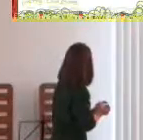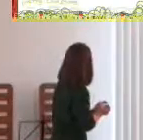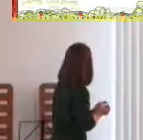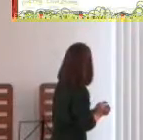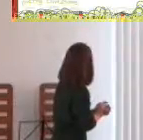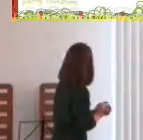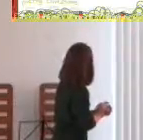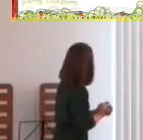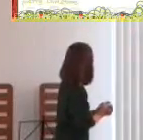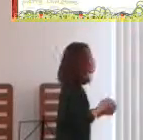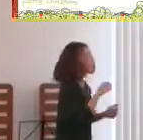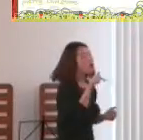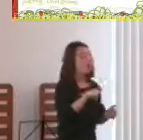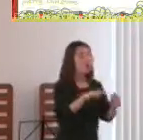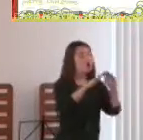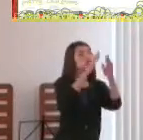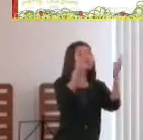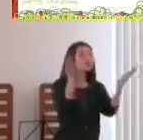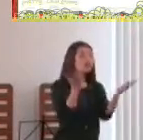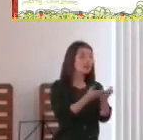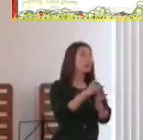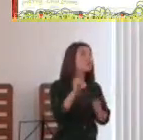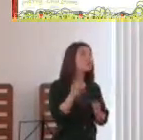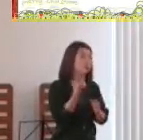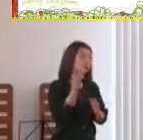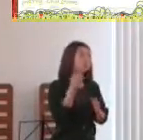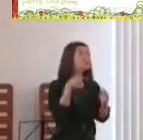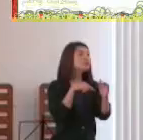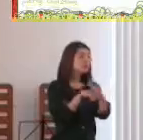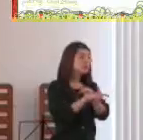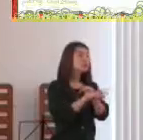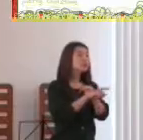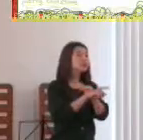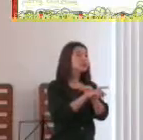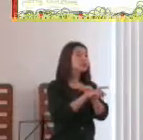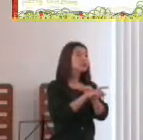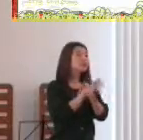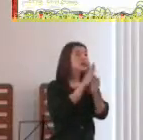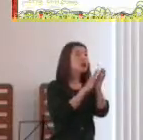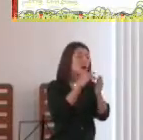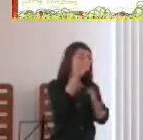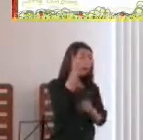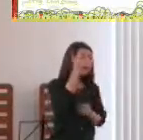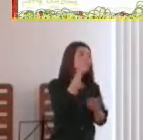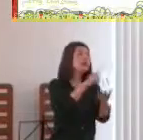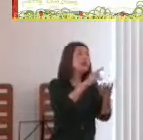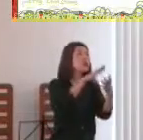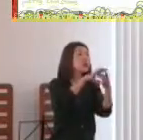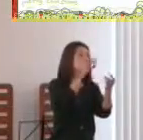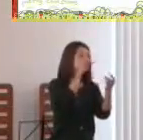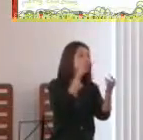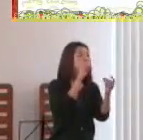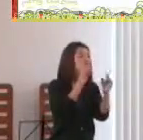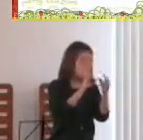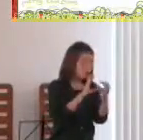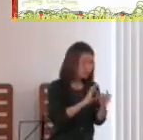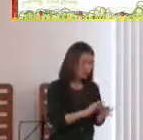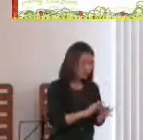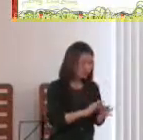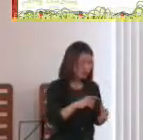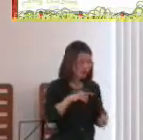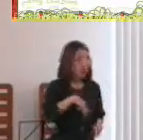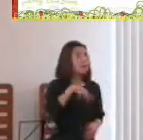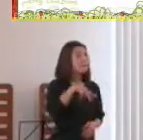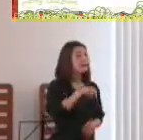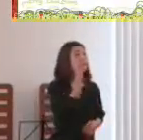ことが起こったっていうのは、つまり、イエス様が聖霊によってマリアの胎に身ごもって、そして生まれてくださるという